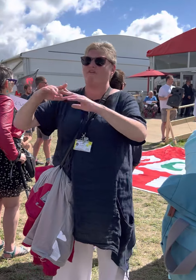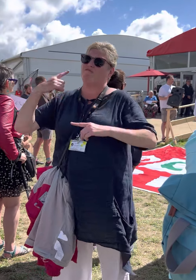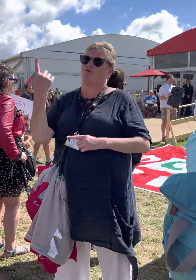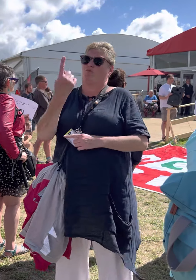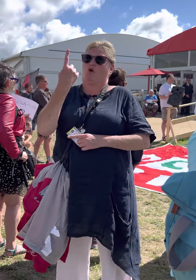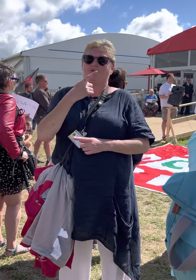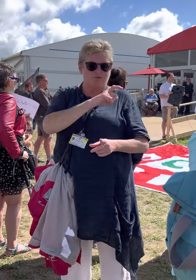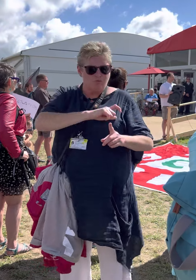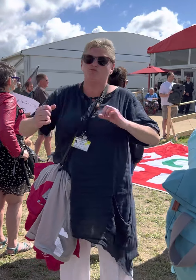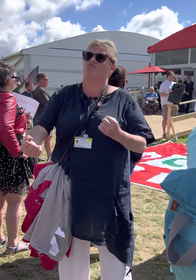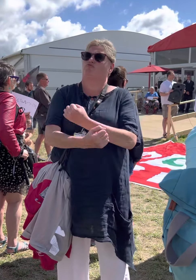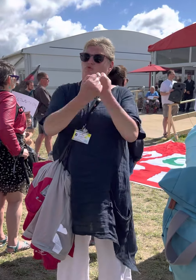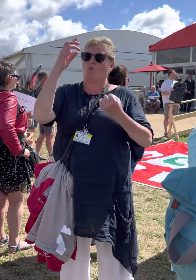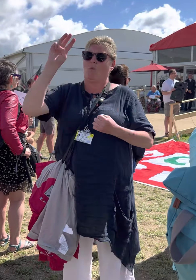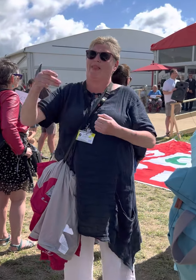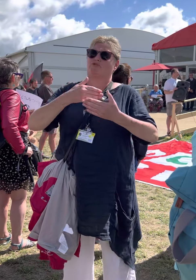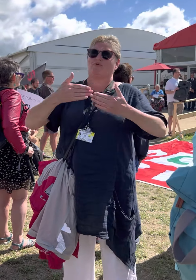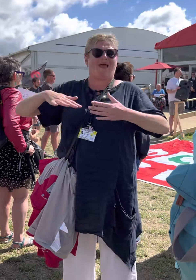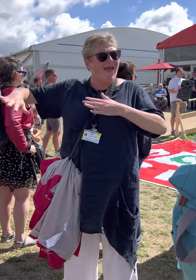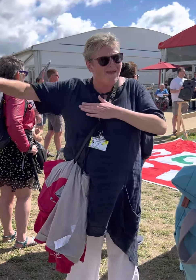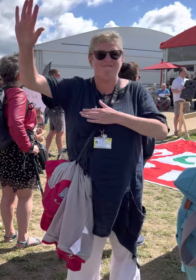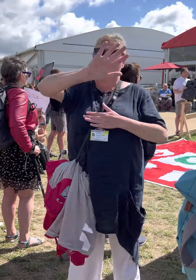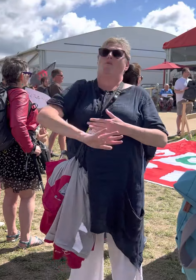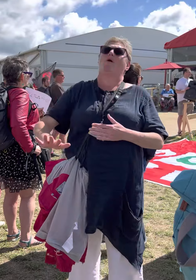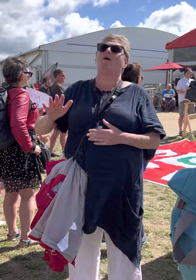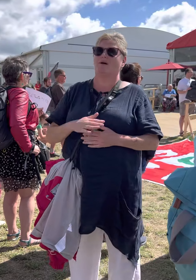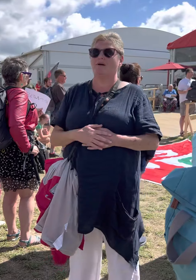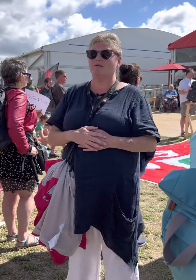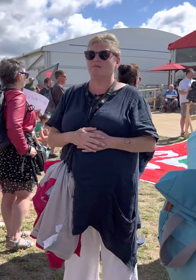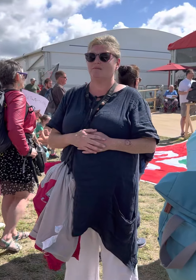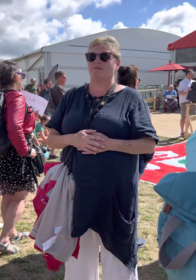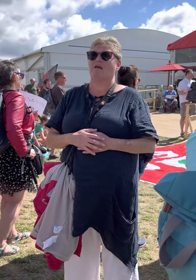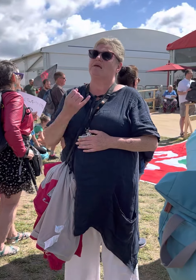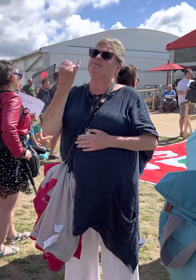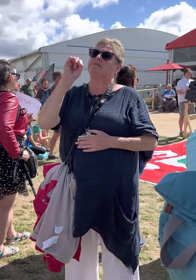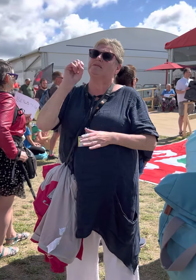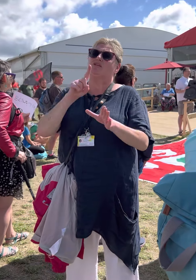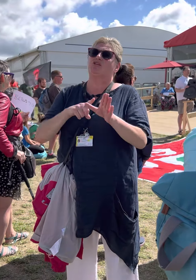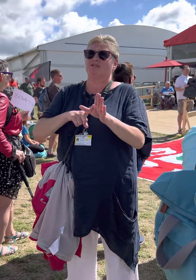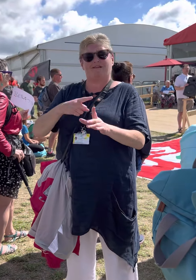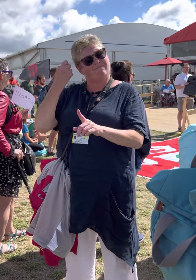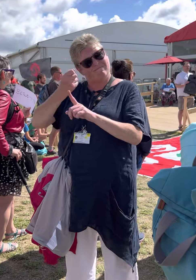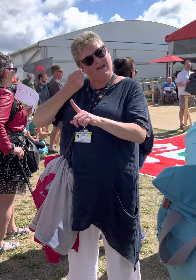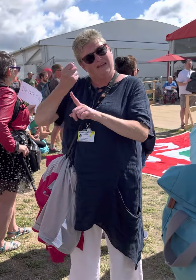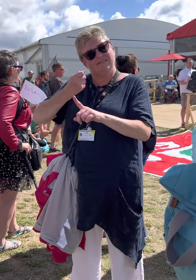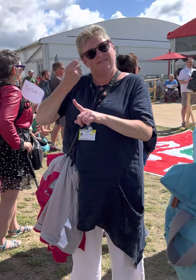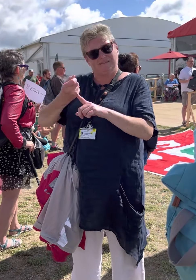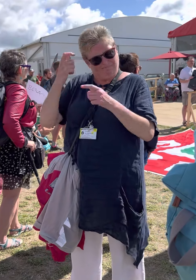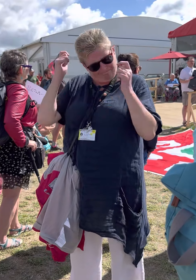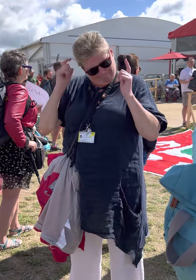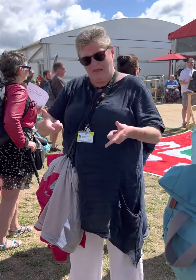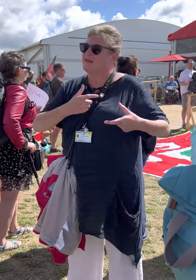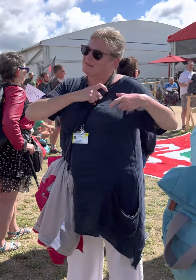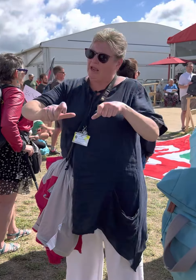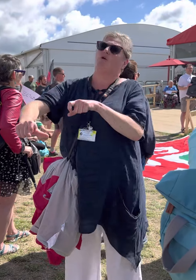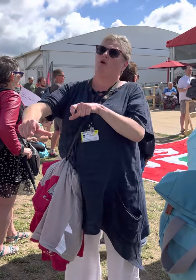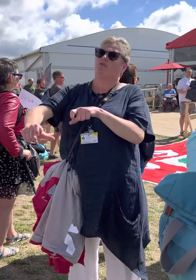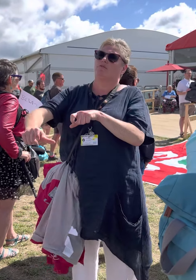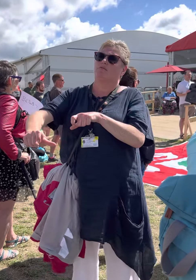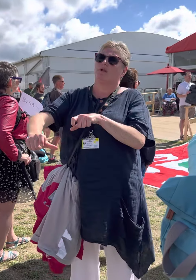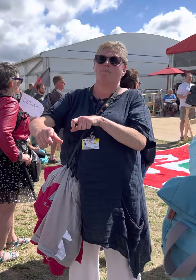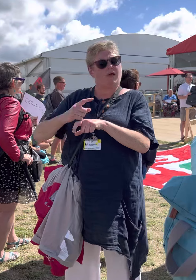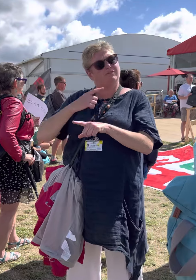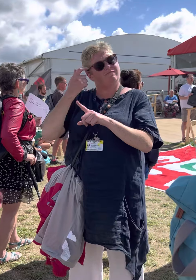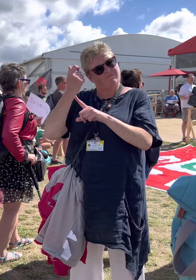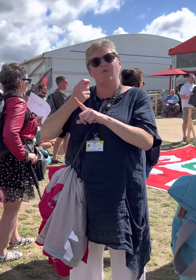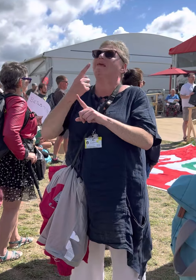a chymunedau cryf Cymraeg ym mhob man. Ar ôl 60 mlynedd, mae'r frwydr yna yn sicr yn parhau, ond mae yn